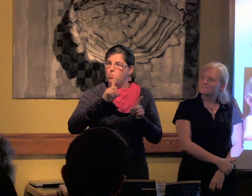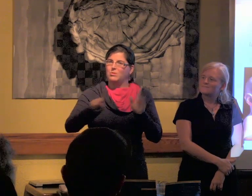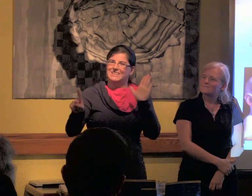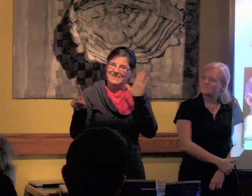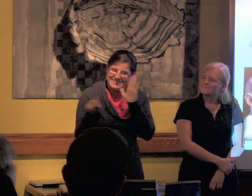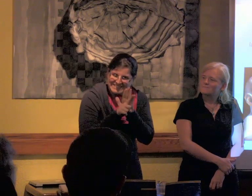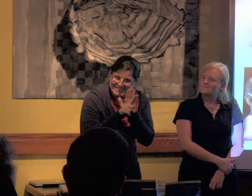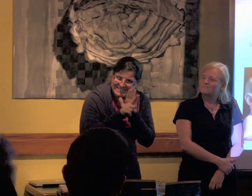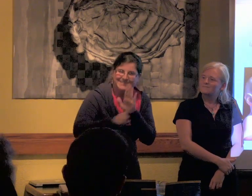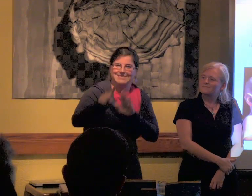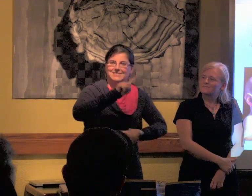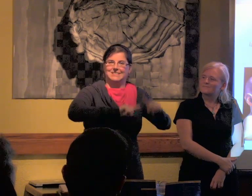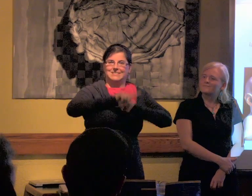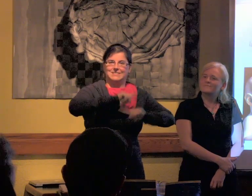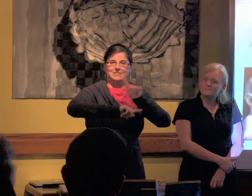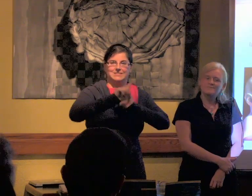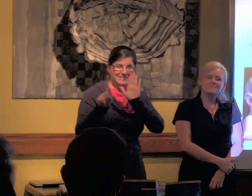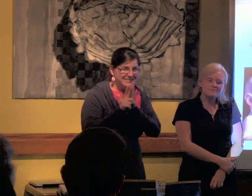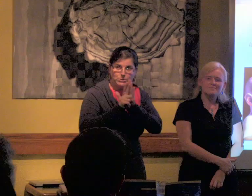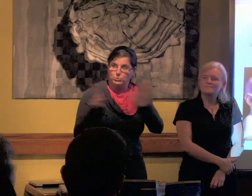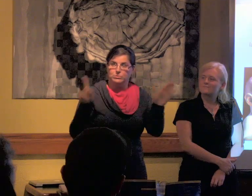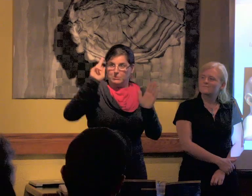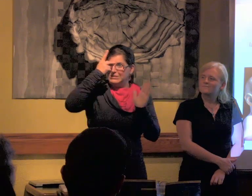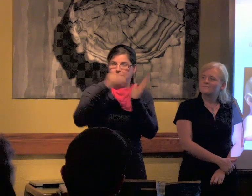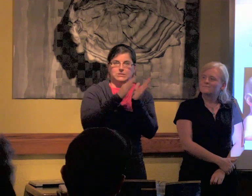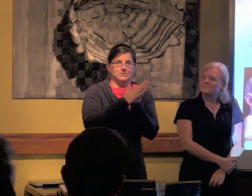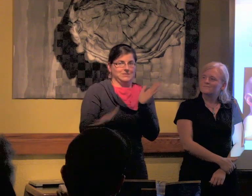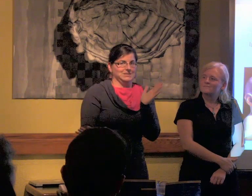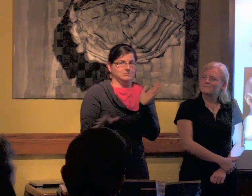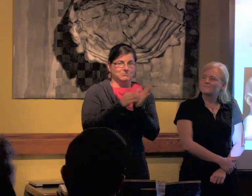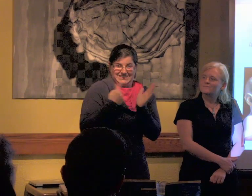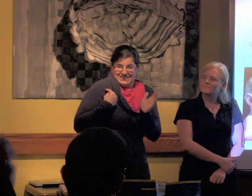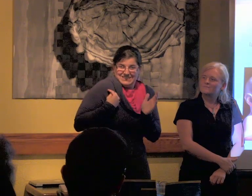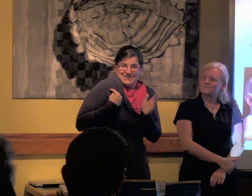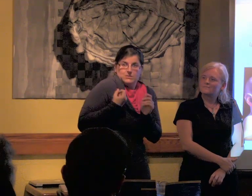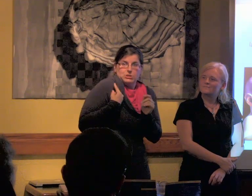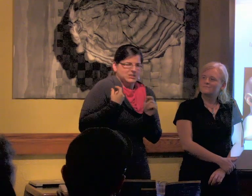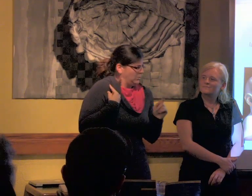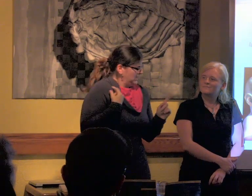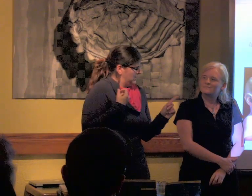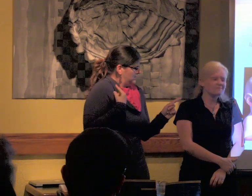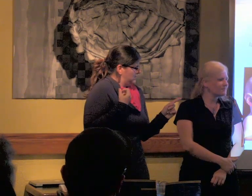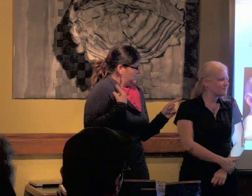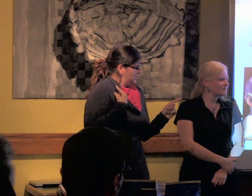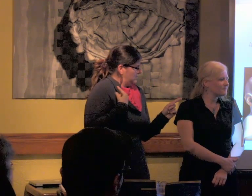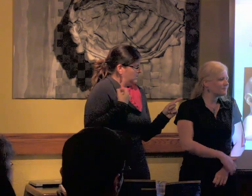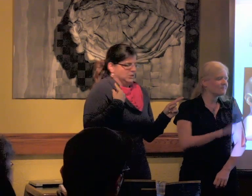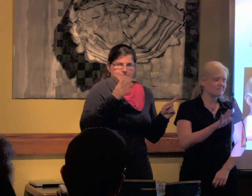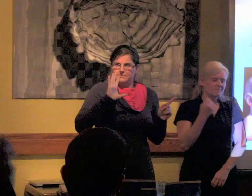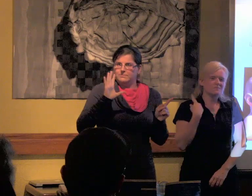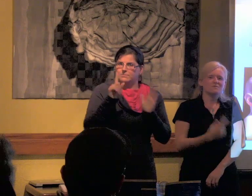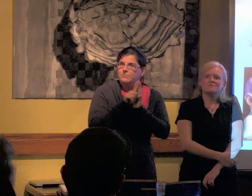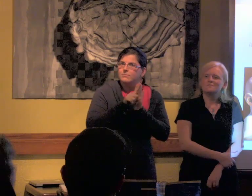dans son programme la politique d'oralisation avec interdiction de la langue des signes. Quelque chose qui est intégré dans leur